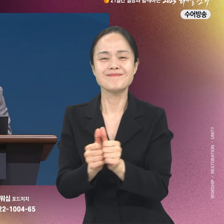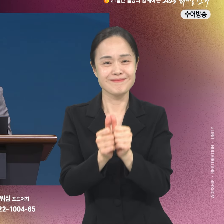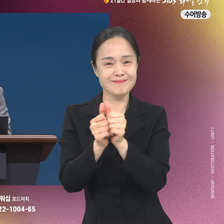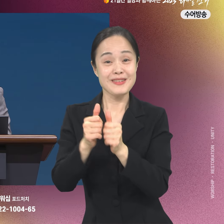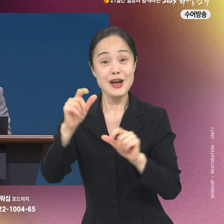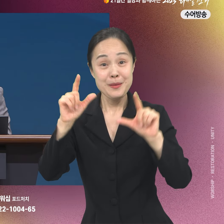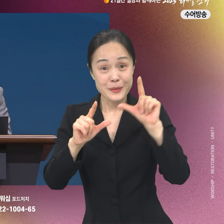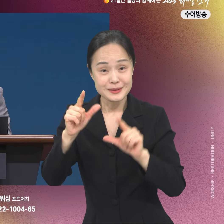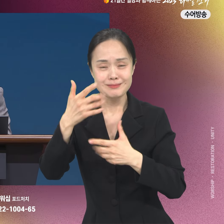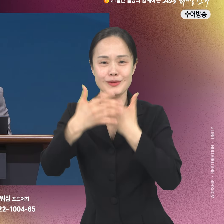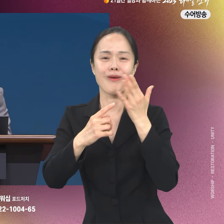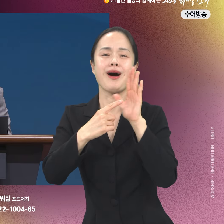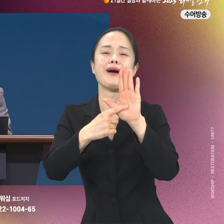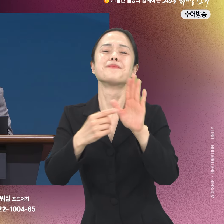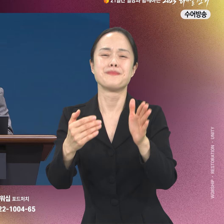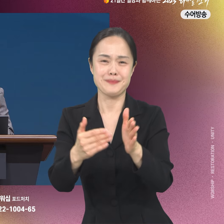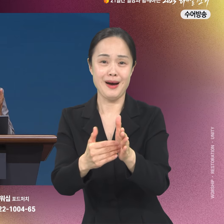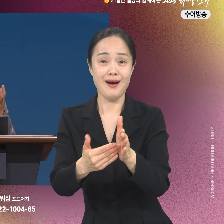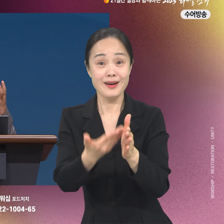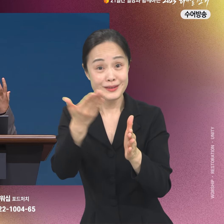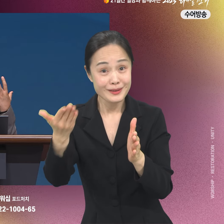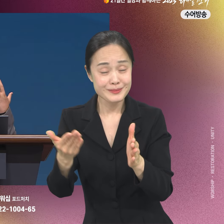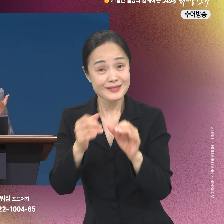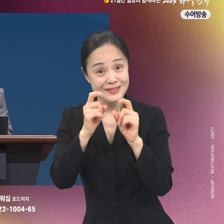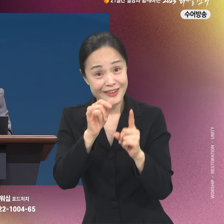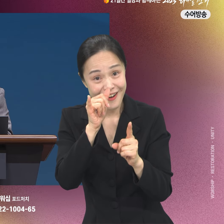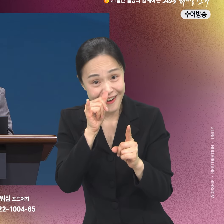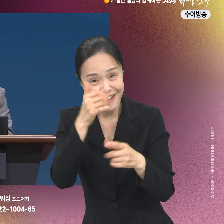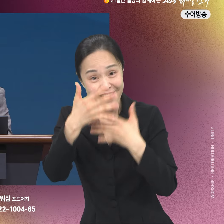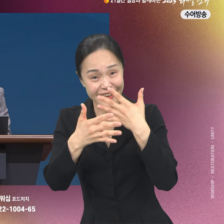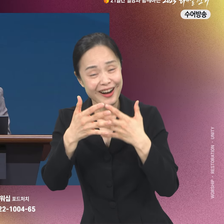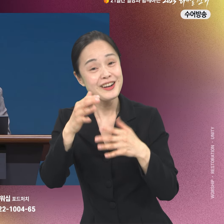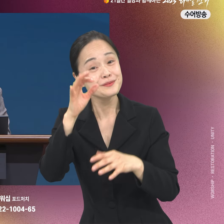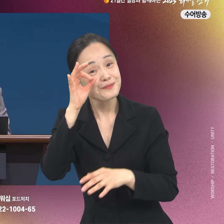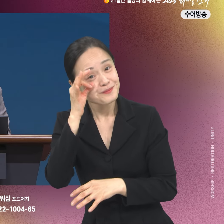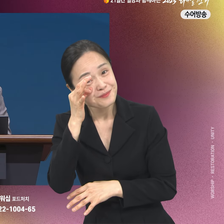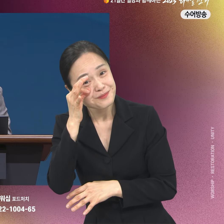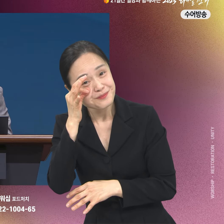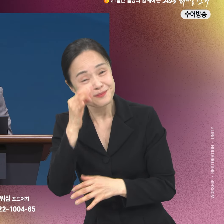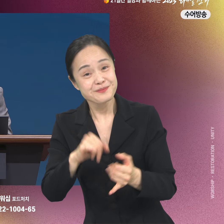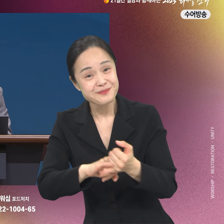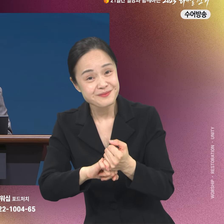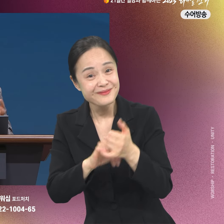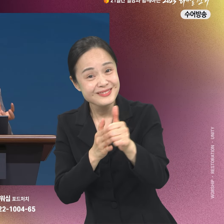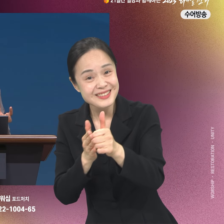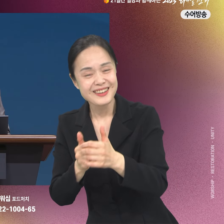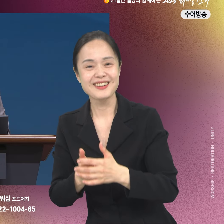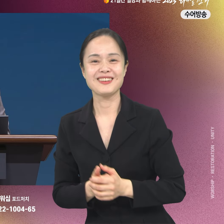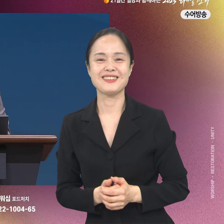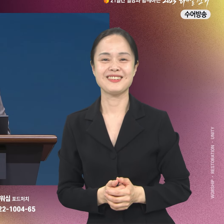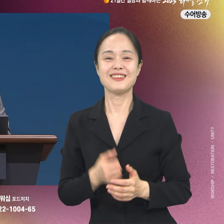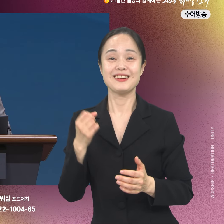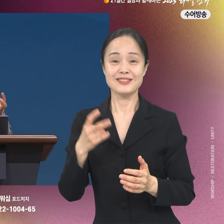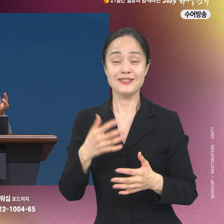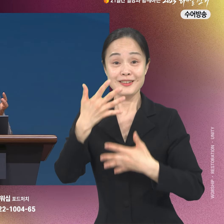예수님이 기적을 행하실 때마다 예수님한테만 계속 바람이 붑니다. 네,